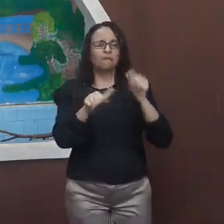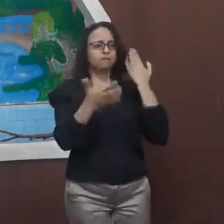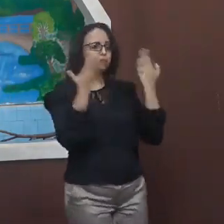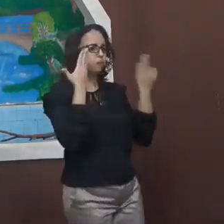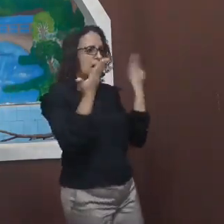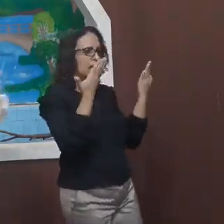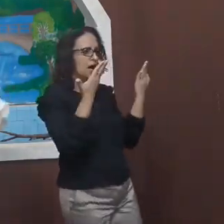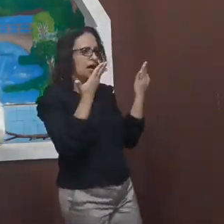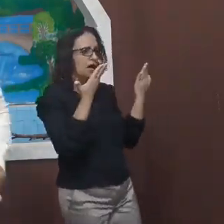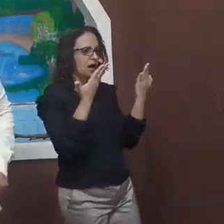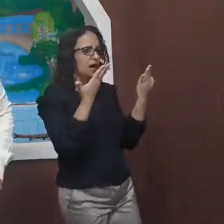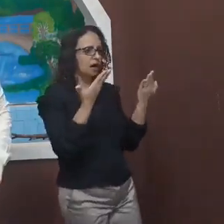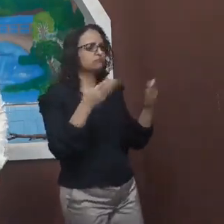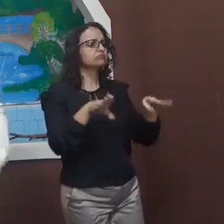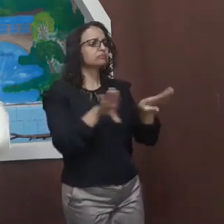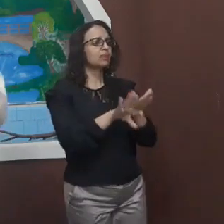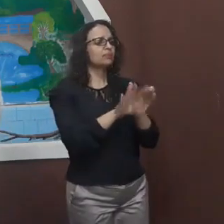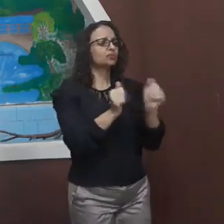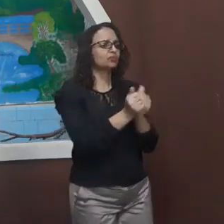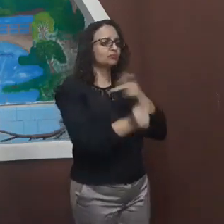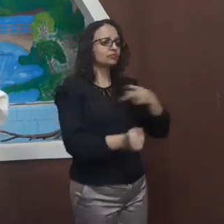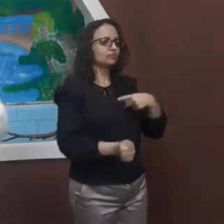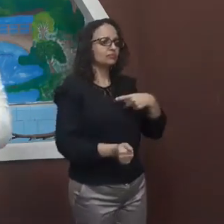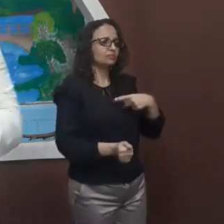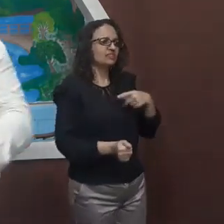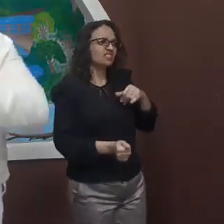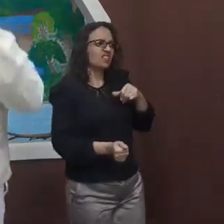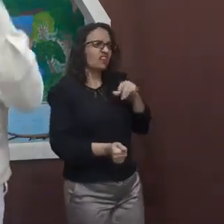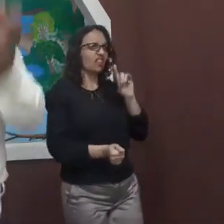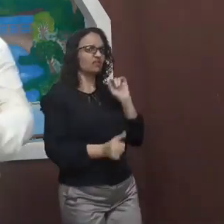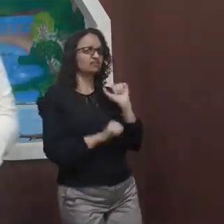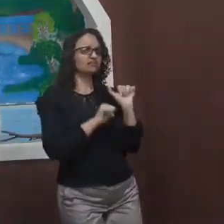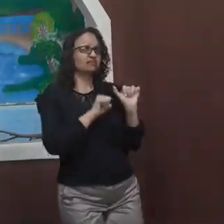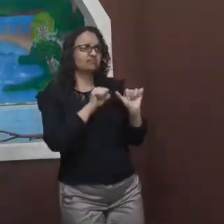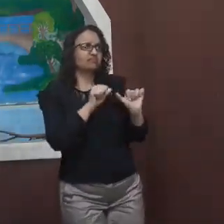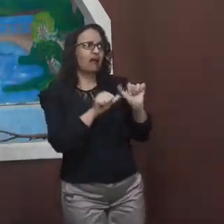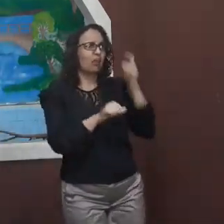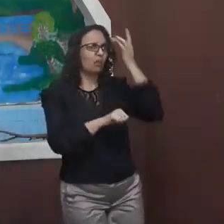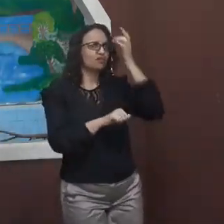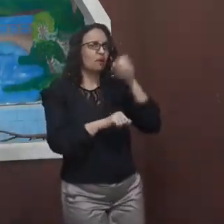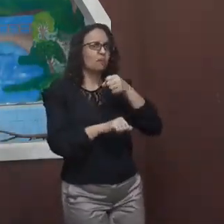e no meio disso aí tudo sou pastor. E quem sabe, se Deus não me levar logo, aí eu vou fazer outra coisa.